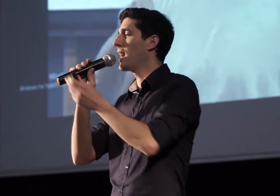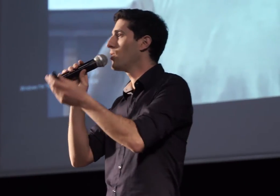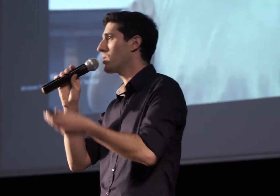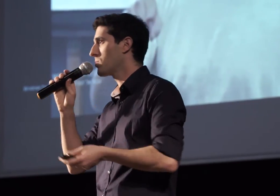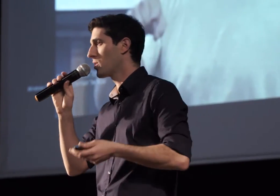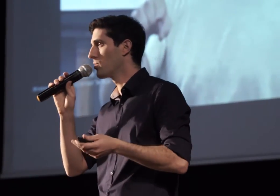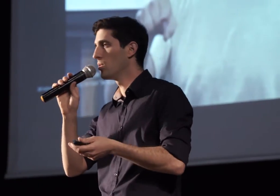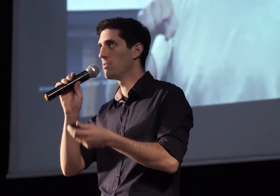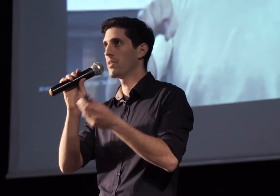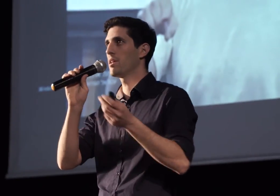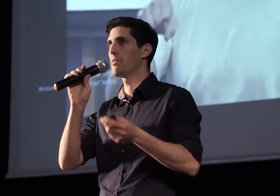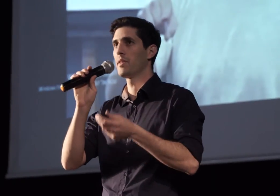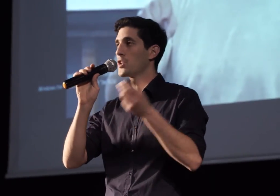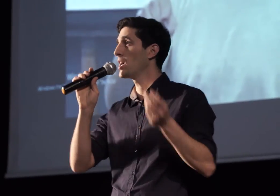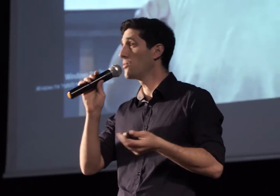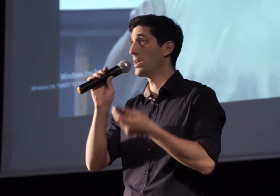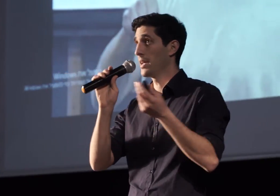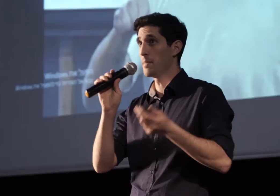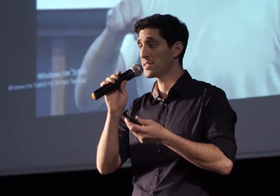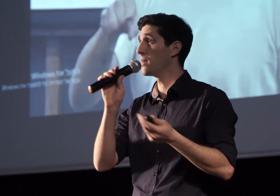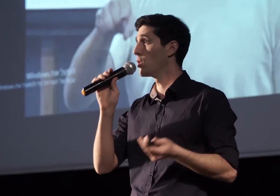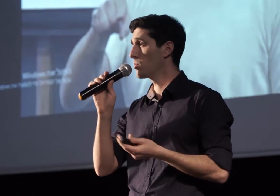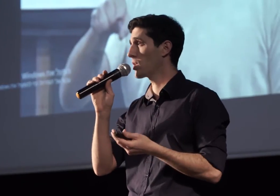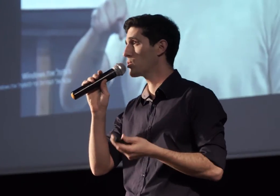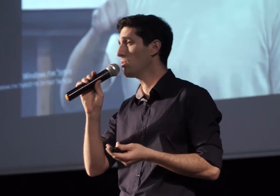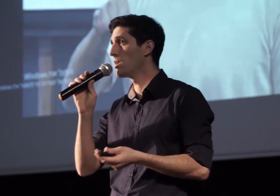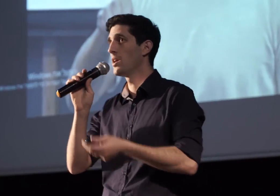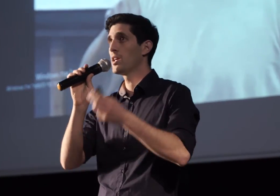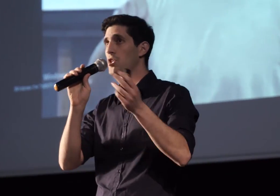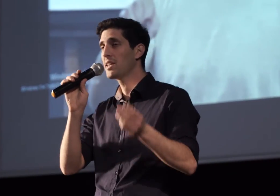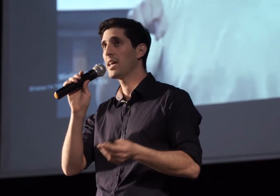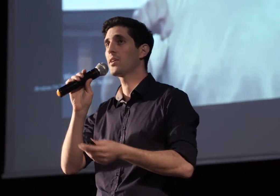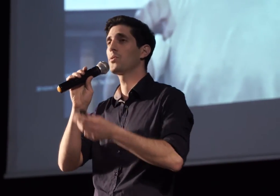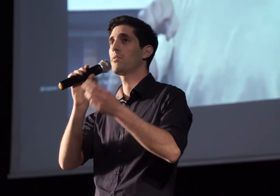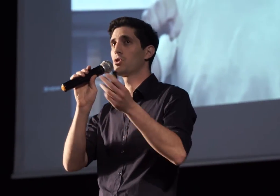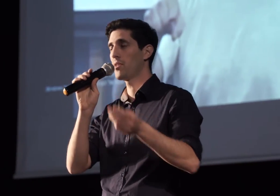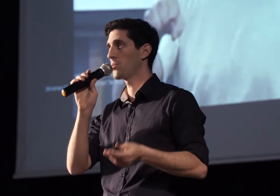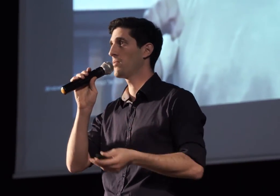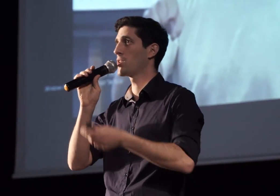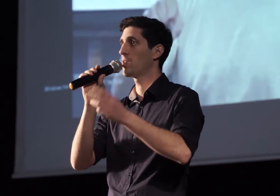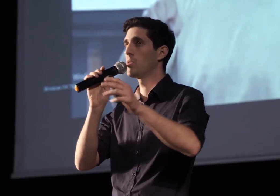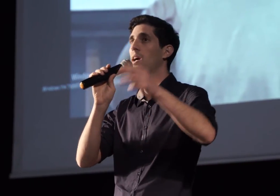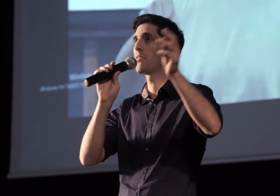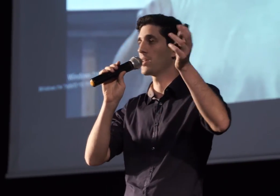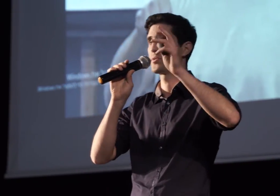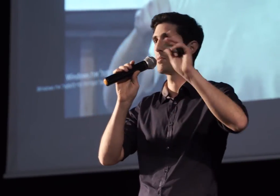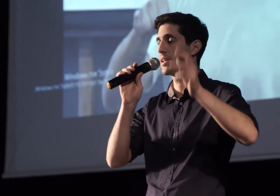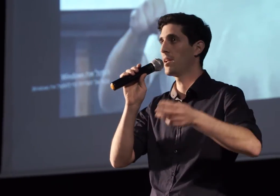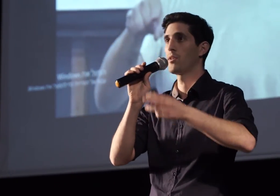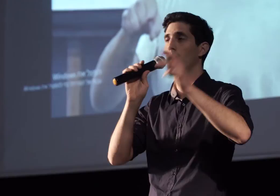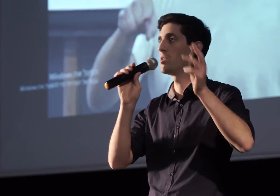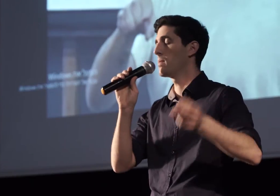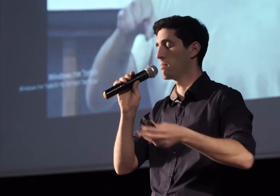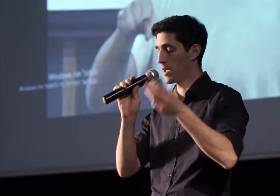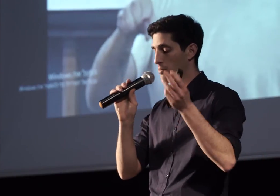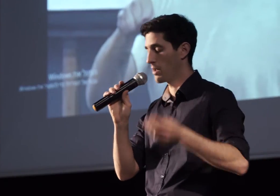שבכלל קראנו מה שהם כתבו והקשבנו למסר המאוד מאוד חשוב, ישר תיאגנו אותם ושפטנו אותם וחשבנו, החבר'ה הזויים האלה,